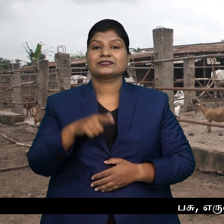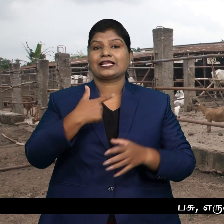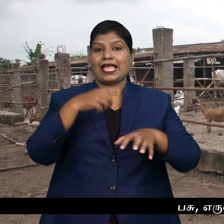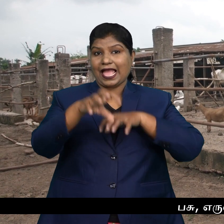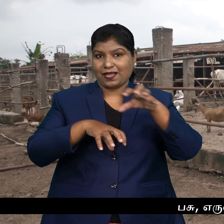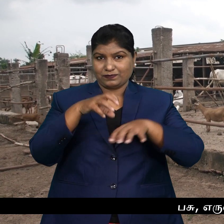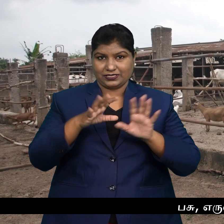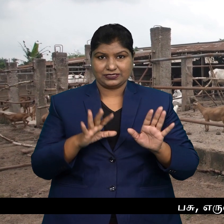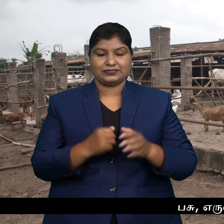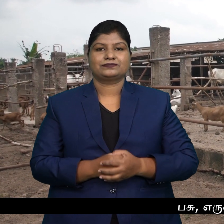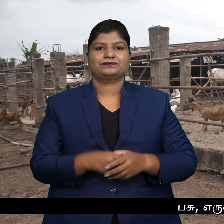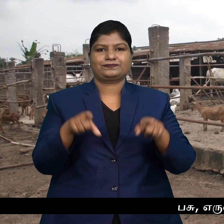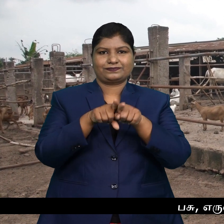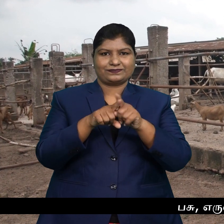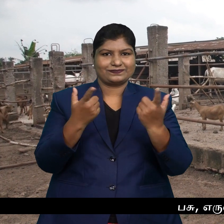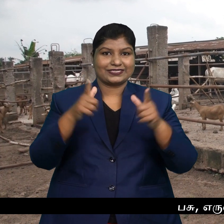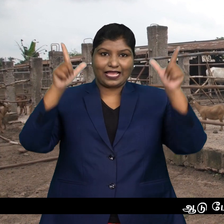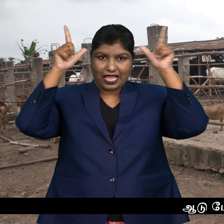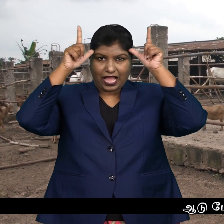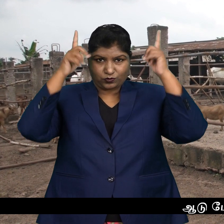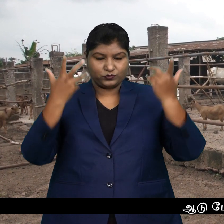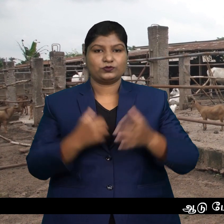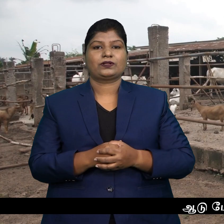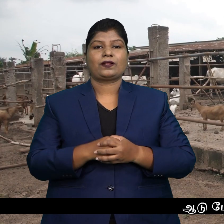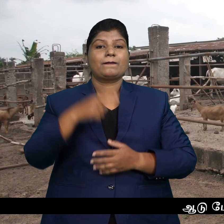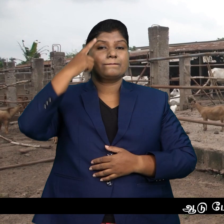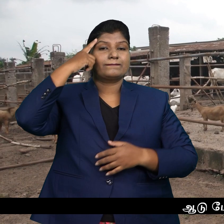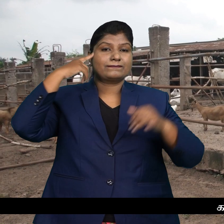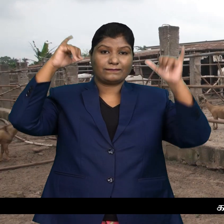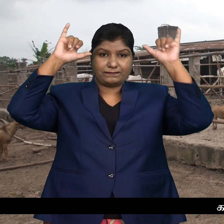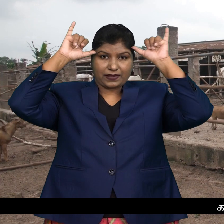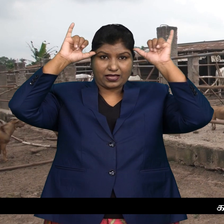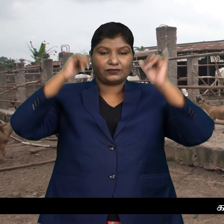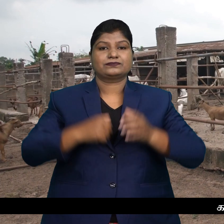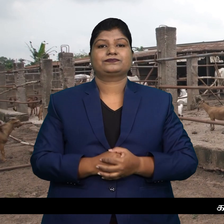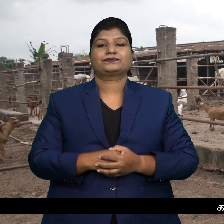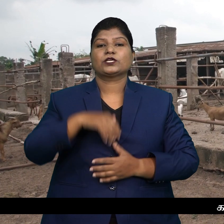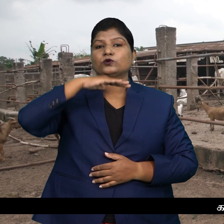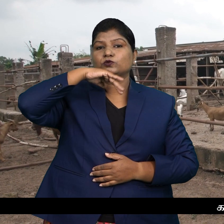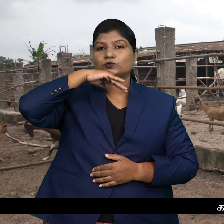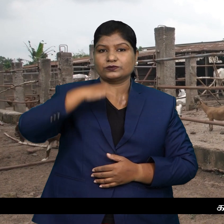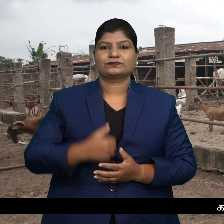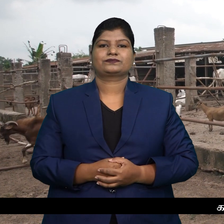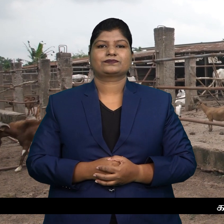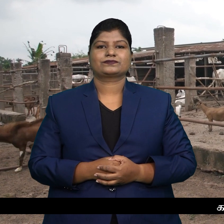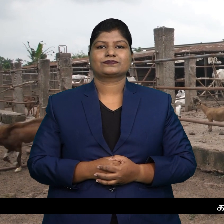பசு, எருமை, ஆடு, செம்மறியாடு போன்ற விலங்குகள் கால்நடைகள்.